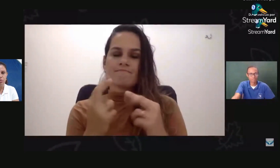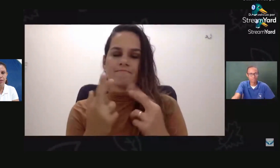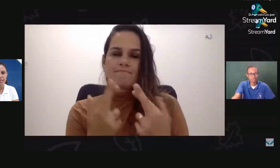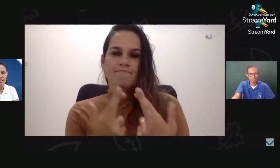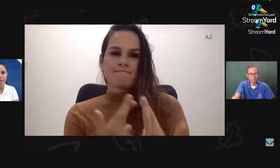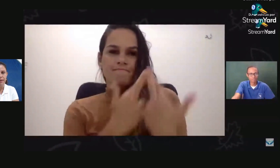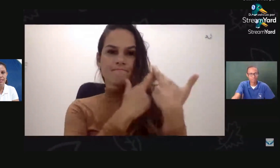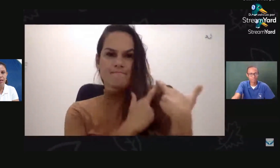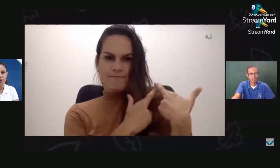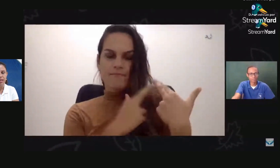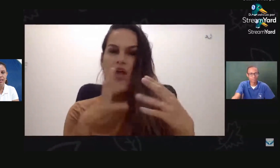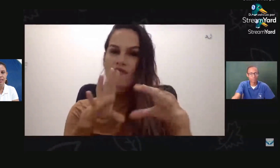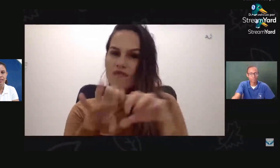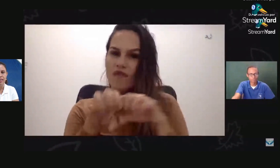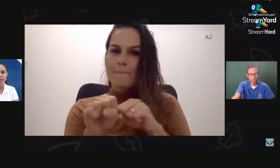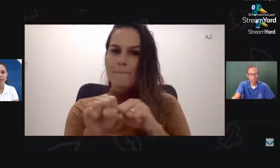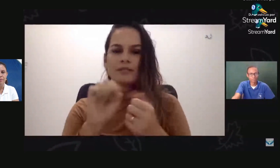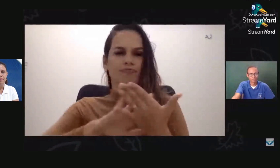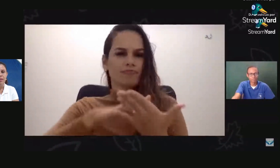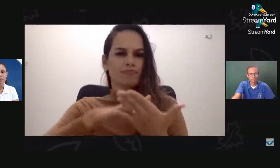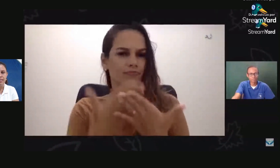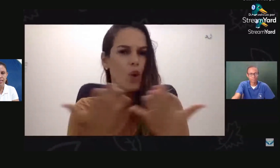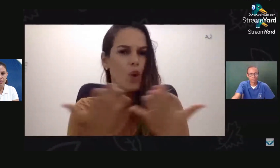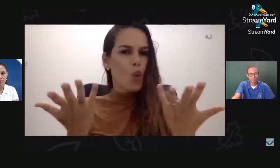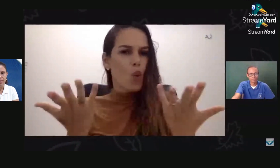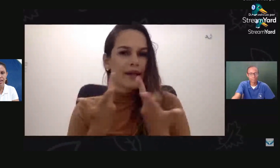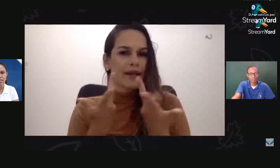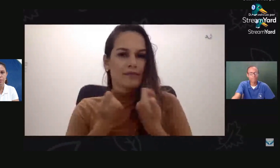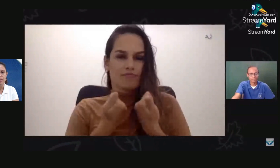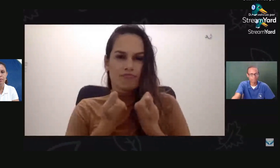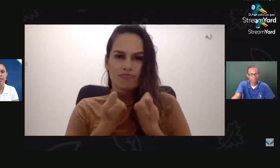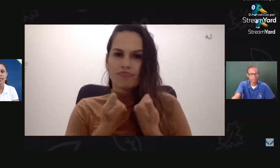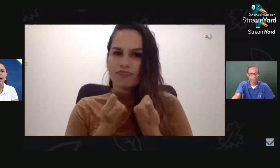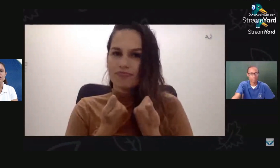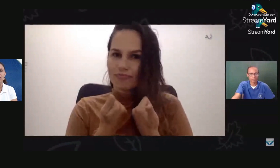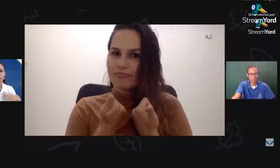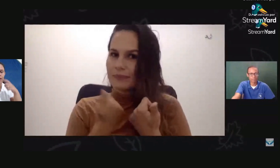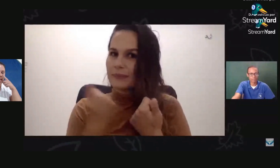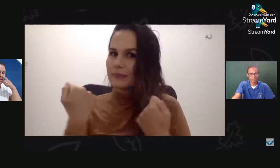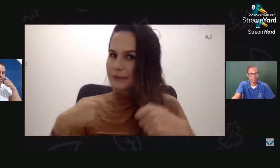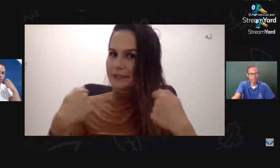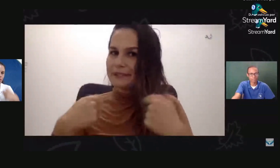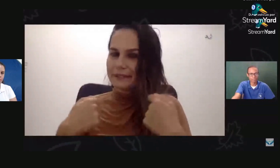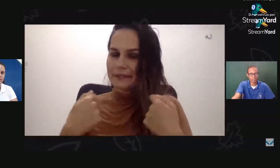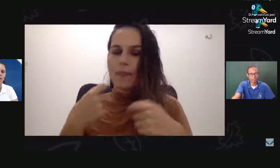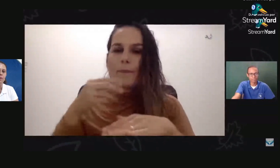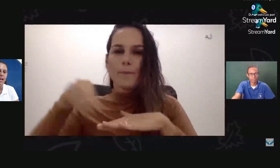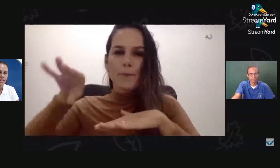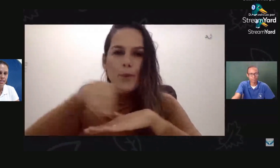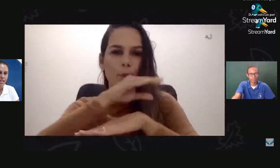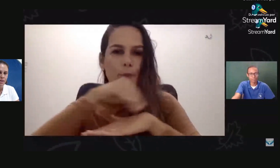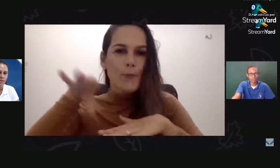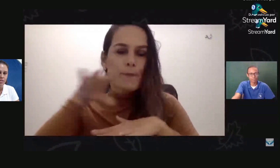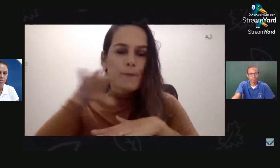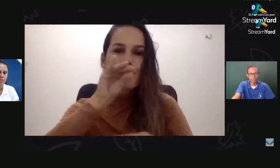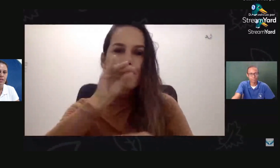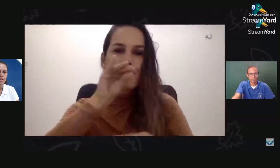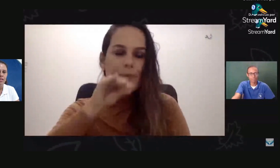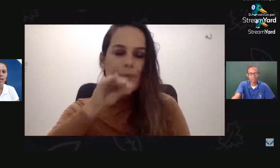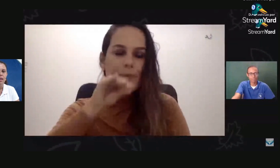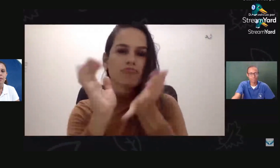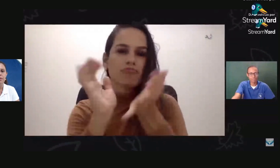né, a gente percebe o quê? Que precisam ter responsabilidade na qualidade de formação. É necessário